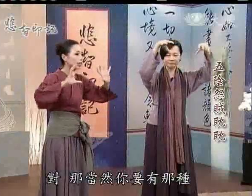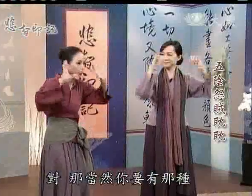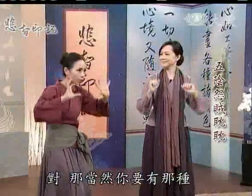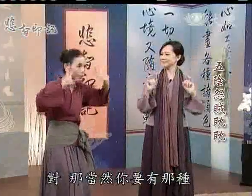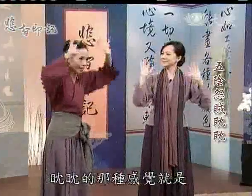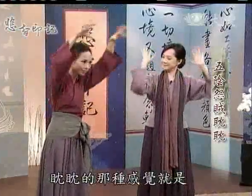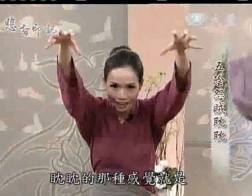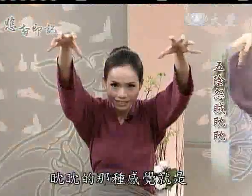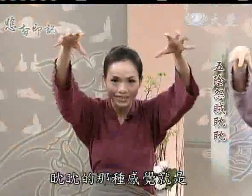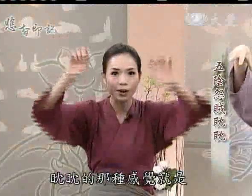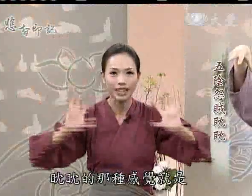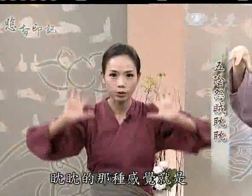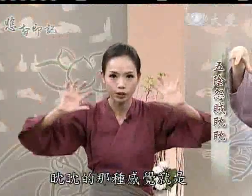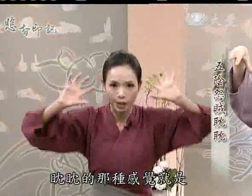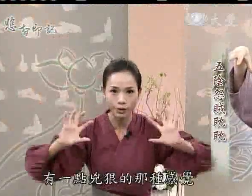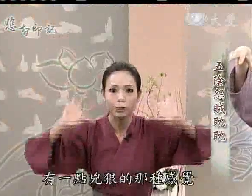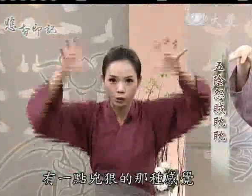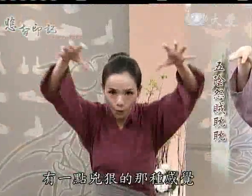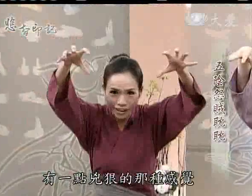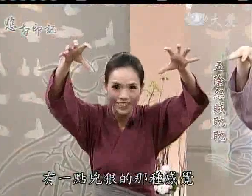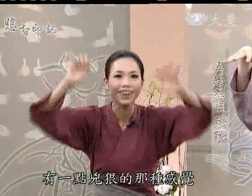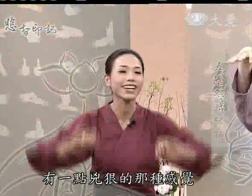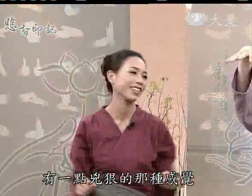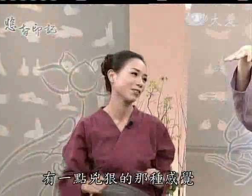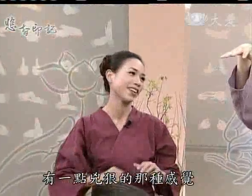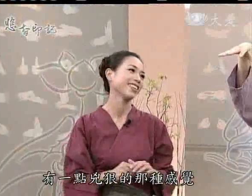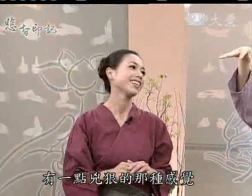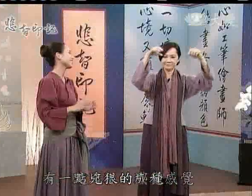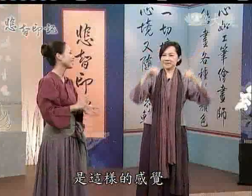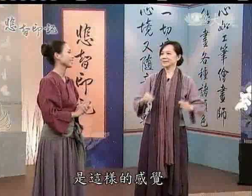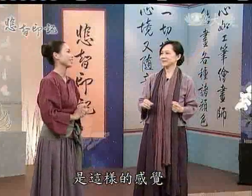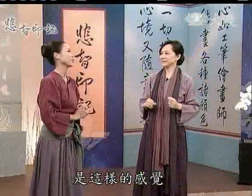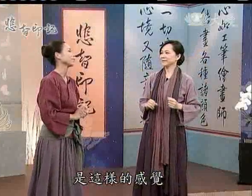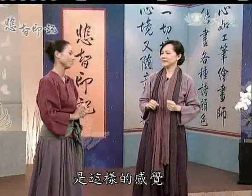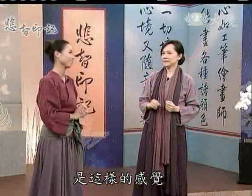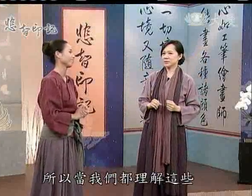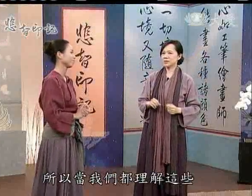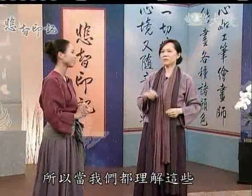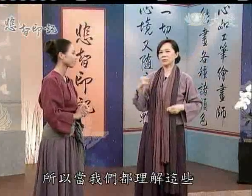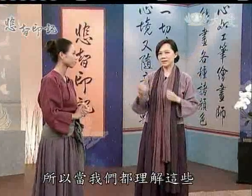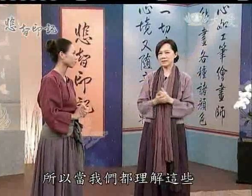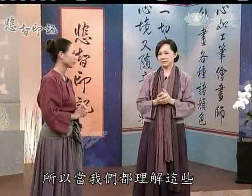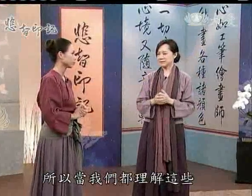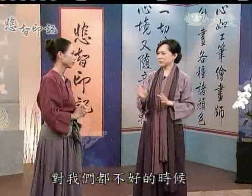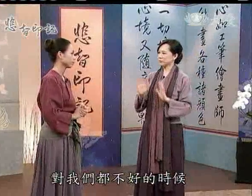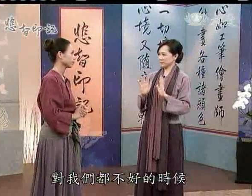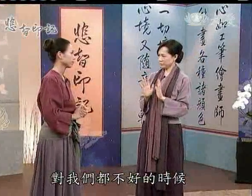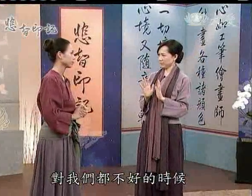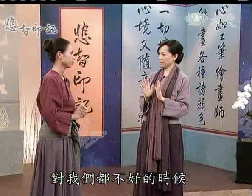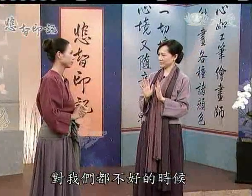然你要有那种丹丹的那种感觉，就是有点凶狠的那种感觉，是这样的感觉。 那所以当我们都理解这些对我们都不好的